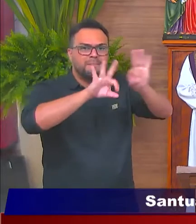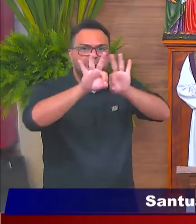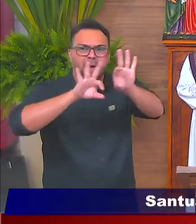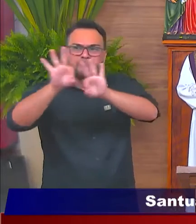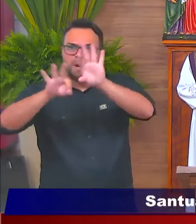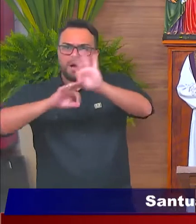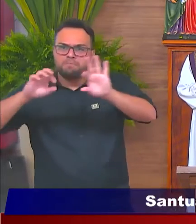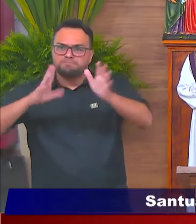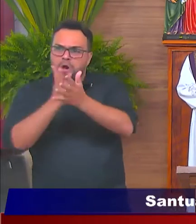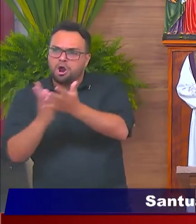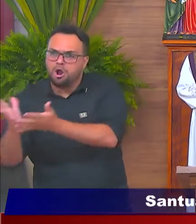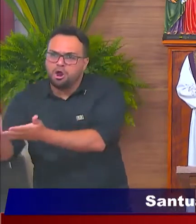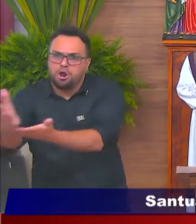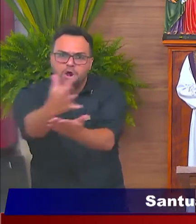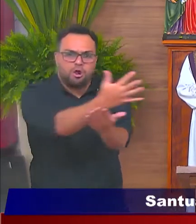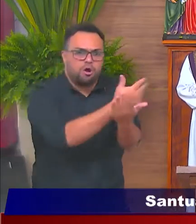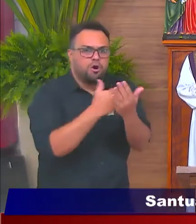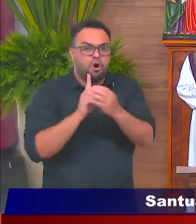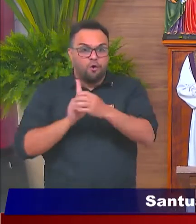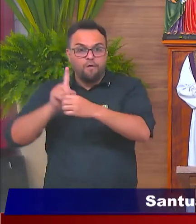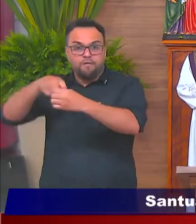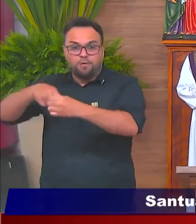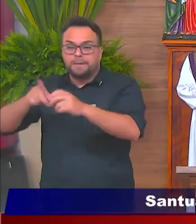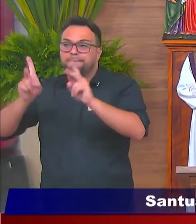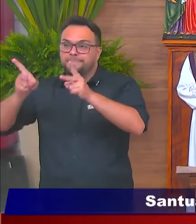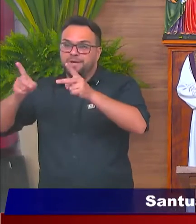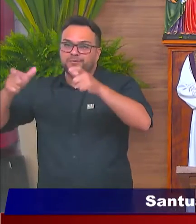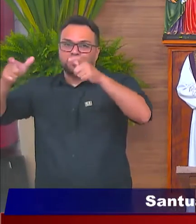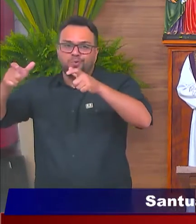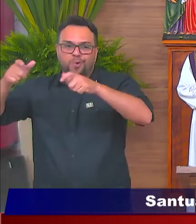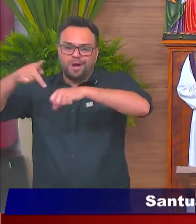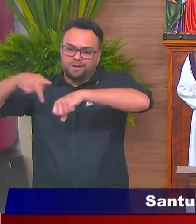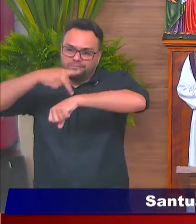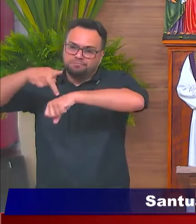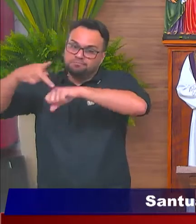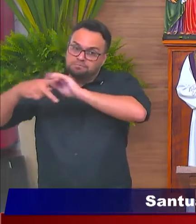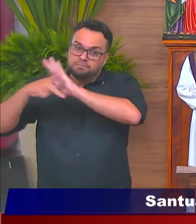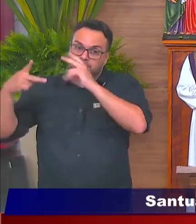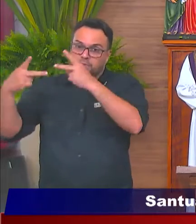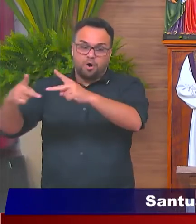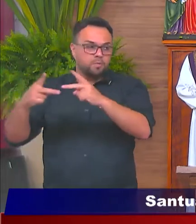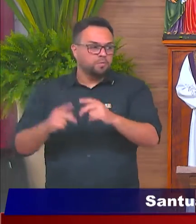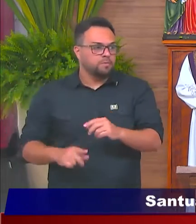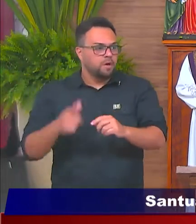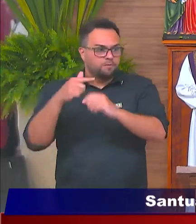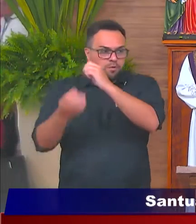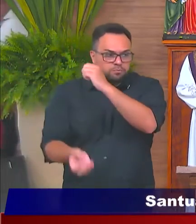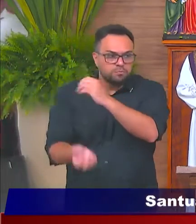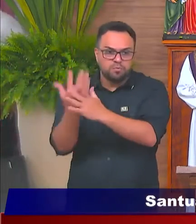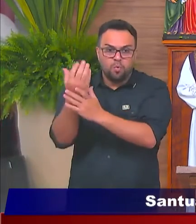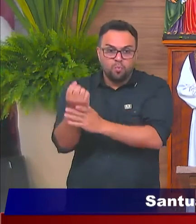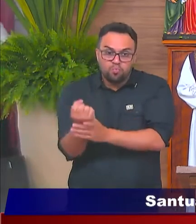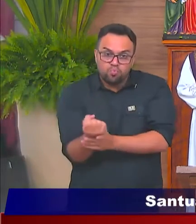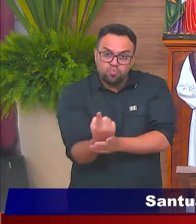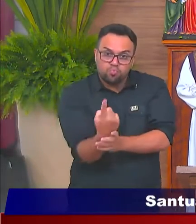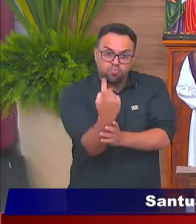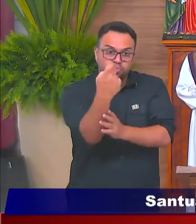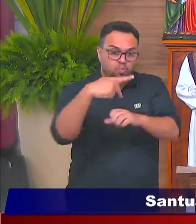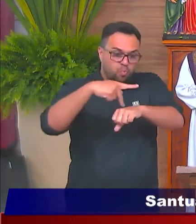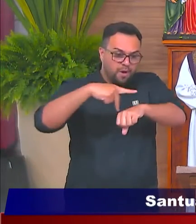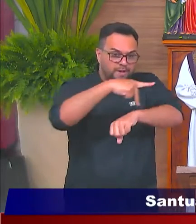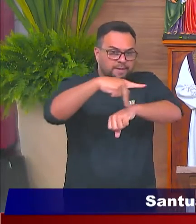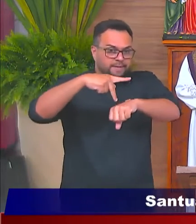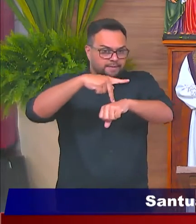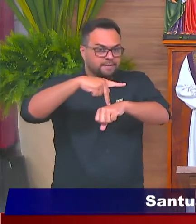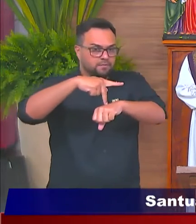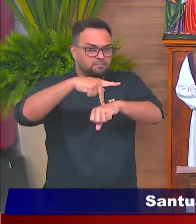e reconduzi-los para a sua terra. Farei deles uma nação única no país, nos montes